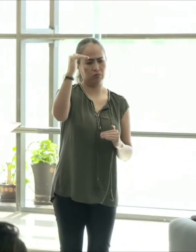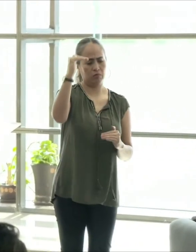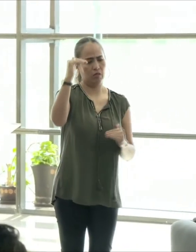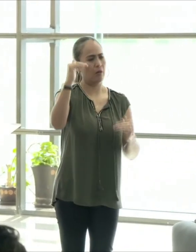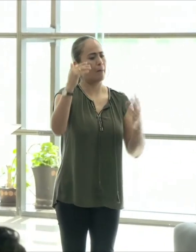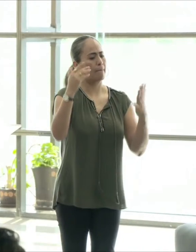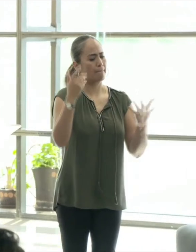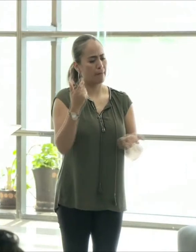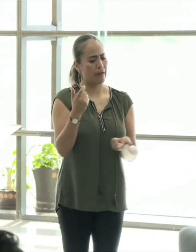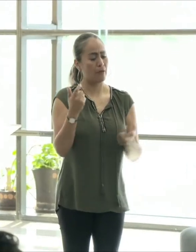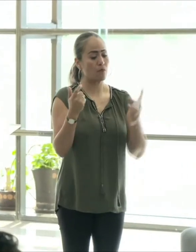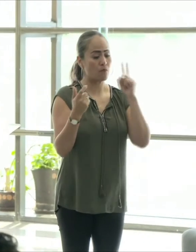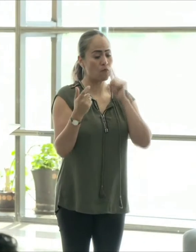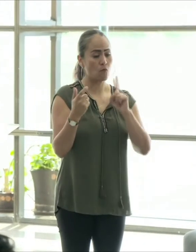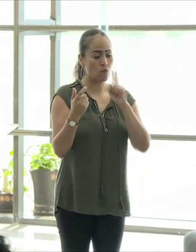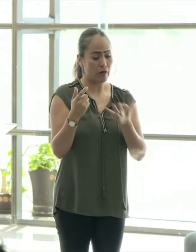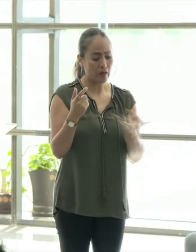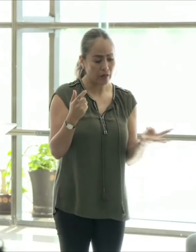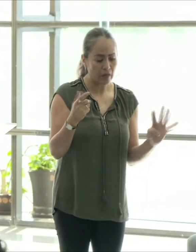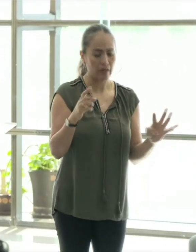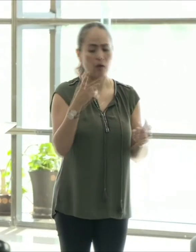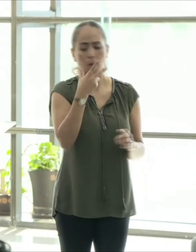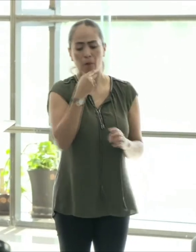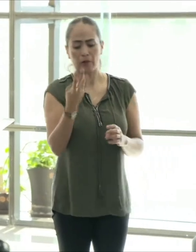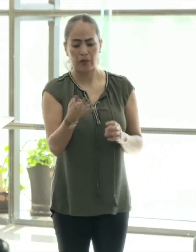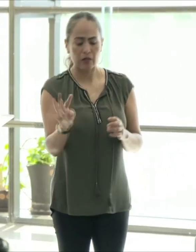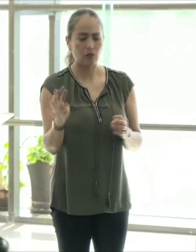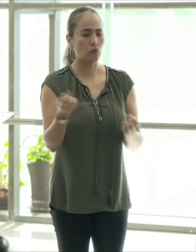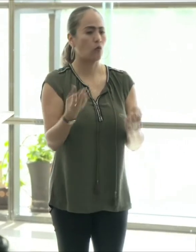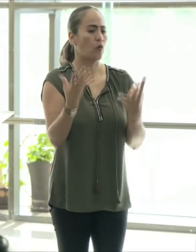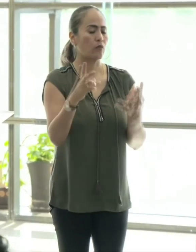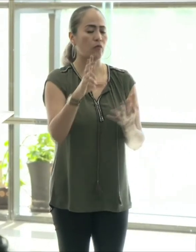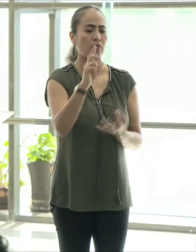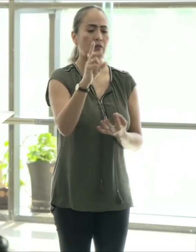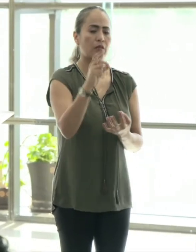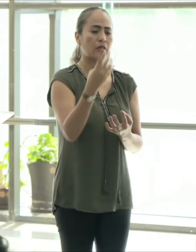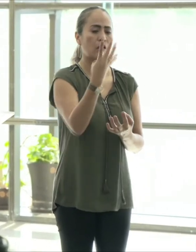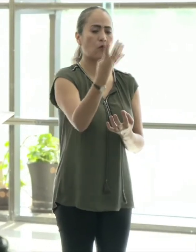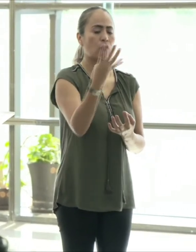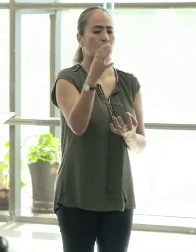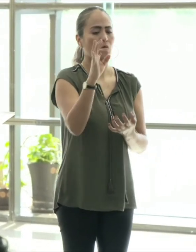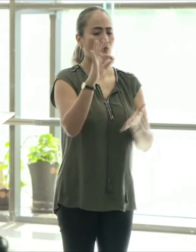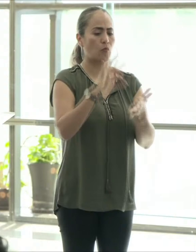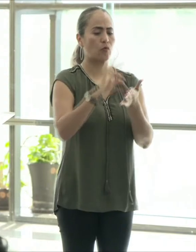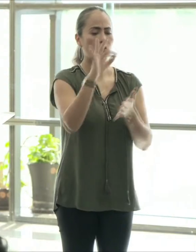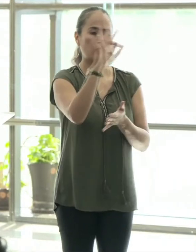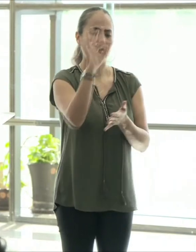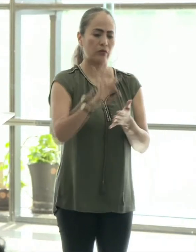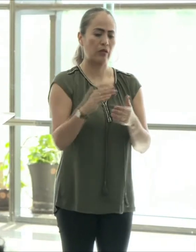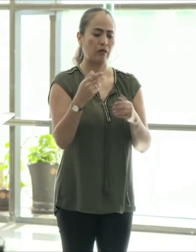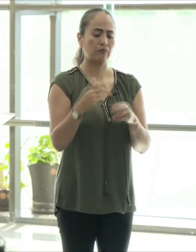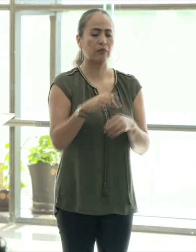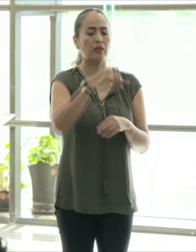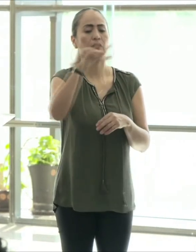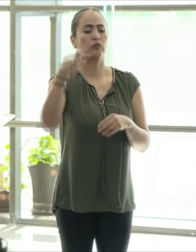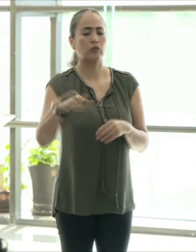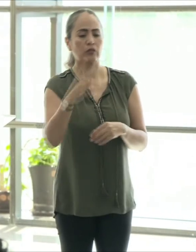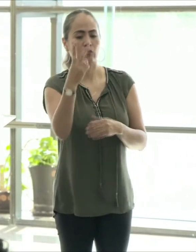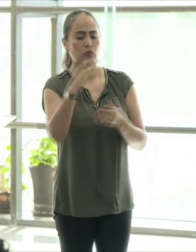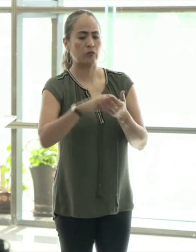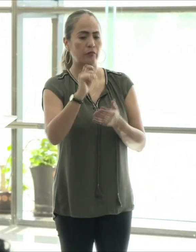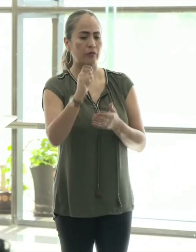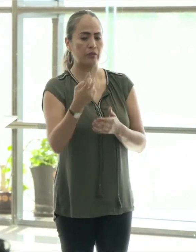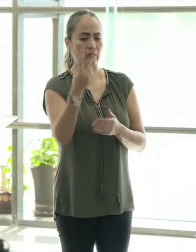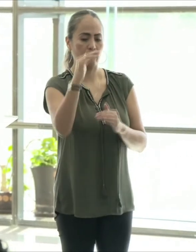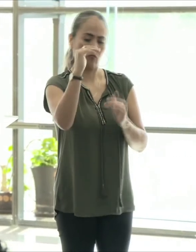económica de las personas fue de 34 puntos porcentuales y para el 2022 se redujo a